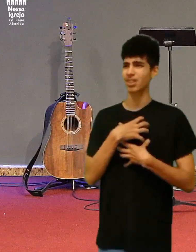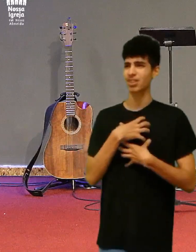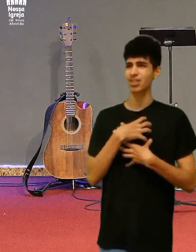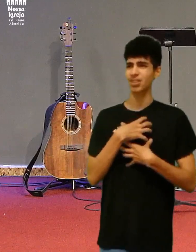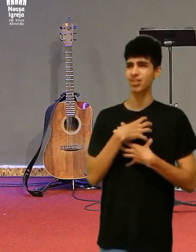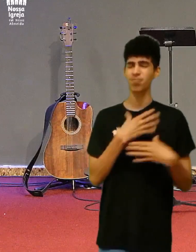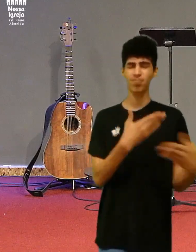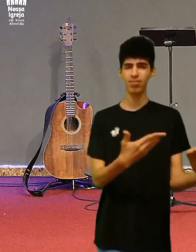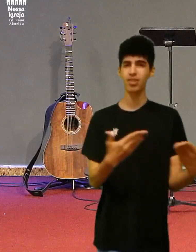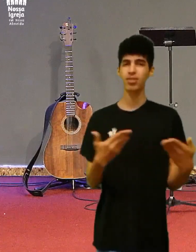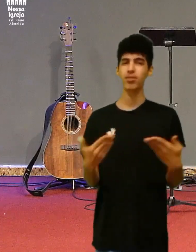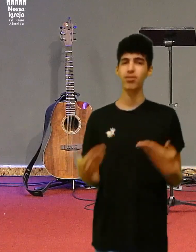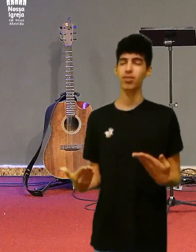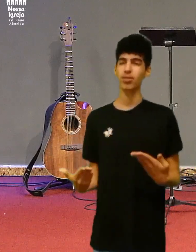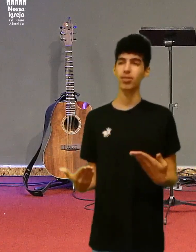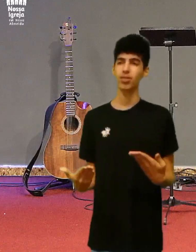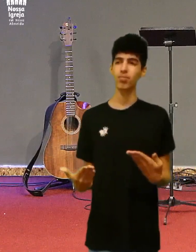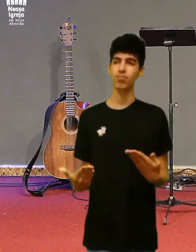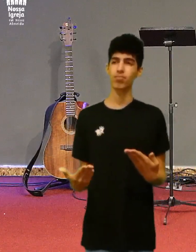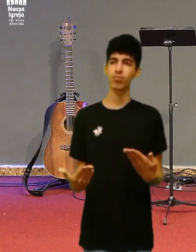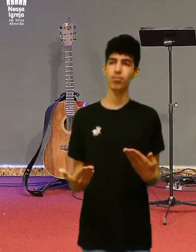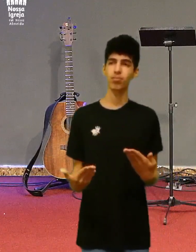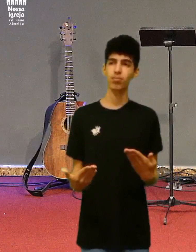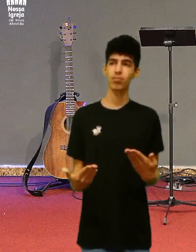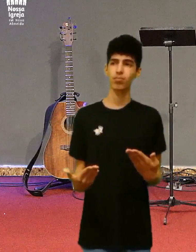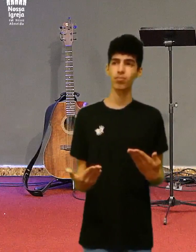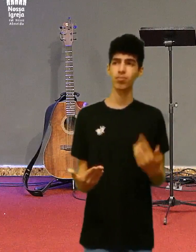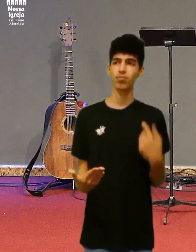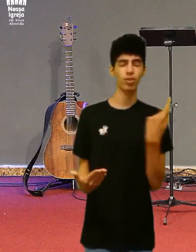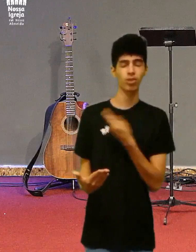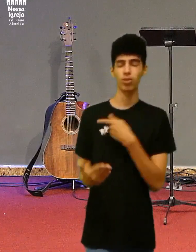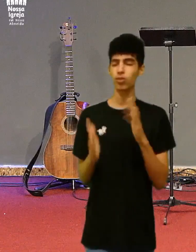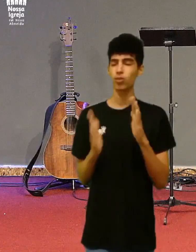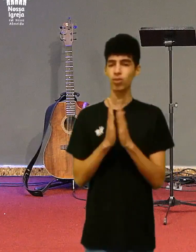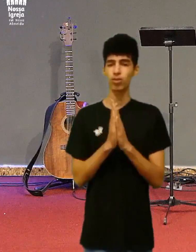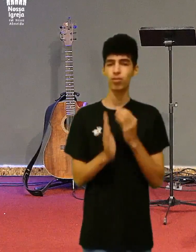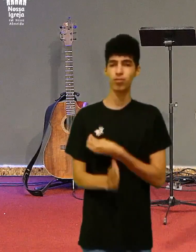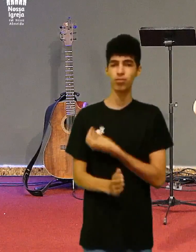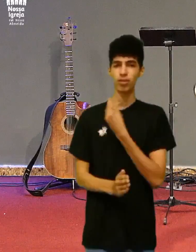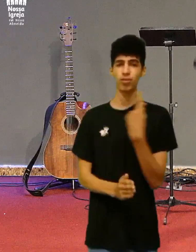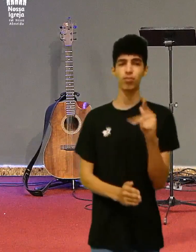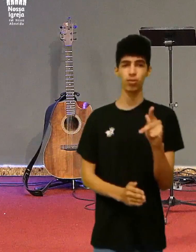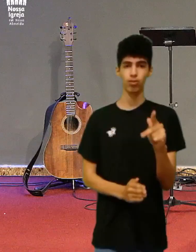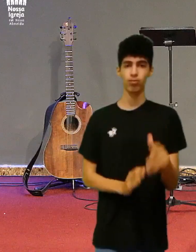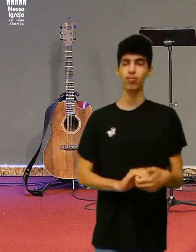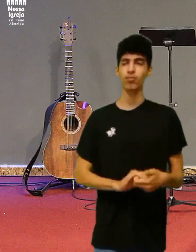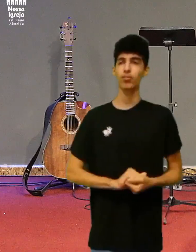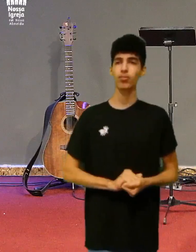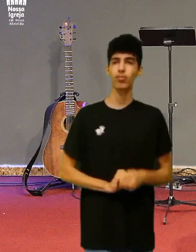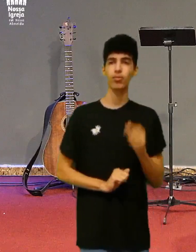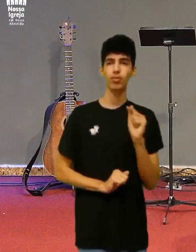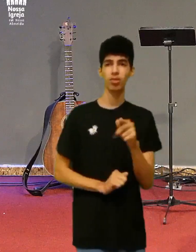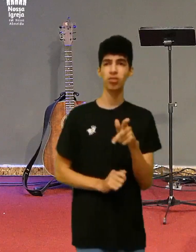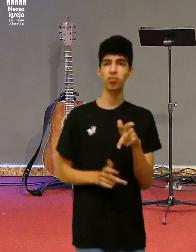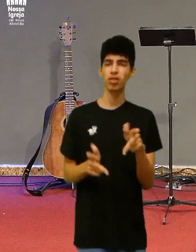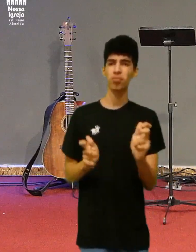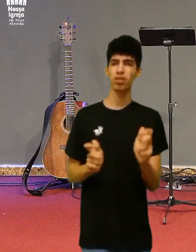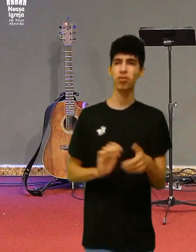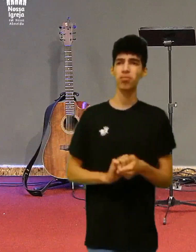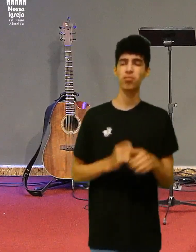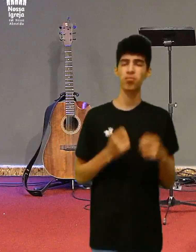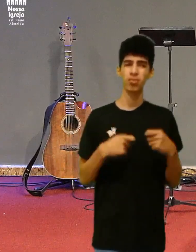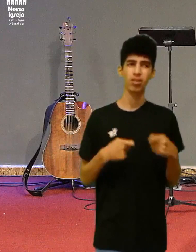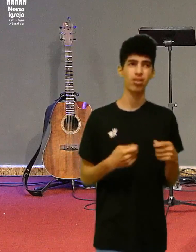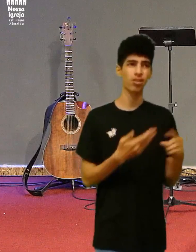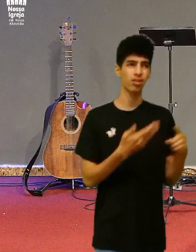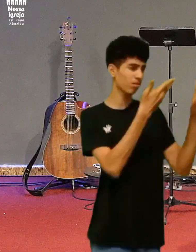venha. E vem para cá. Deixa a gente orar por você. Você que percebe que precisa desesperadamente da